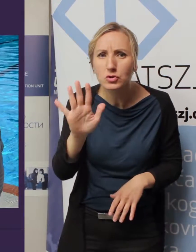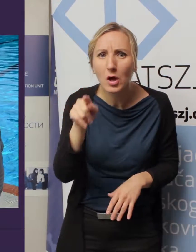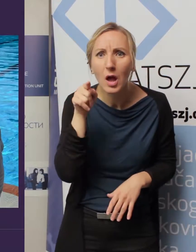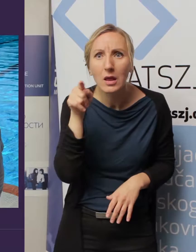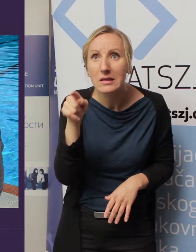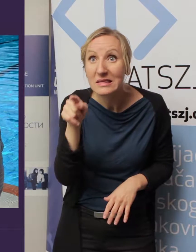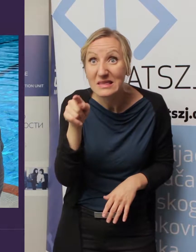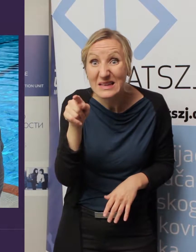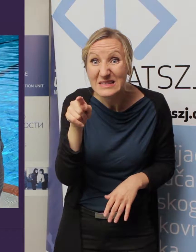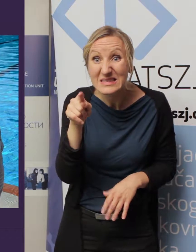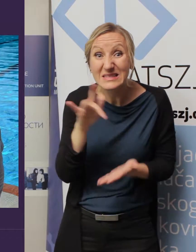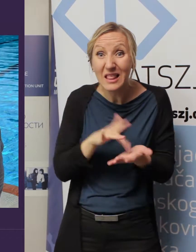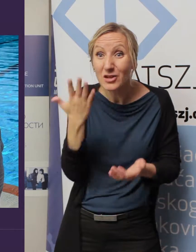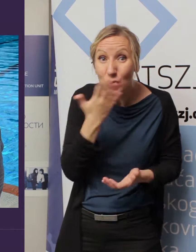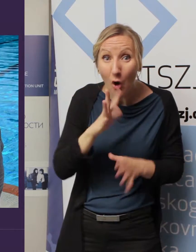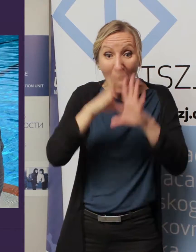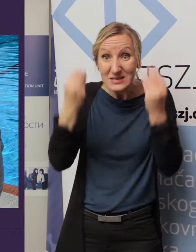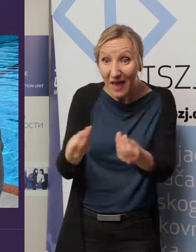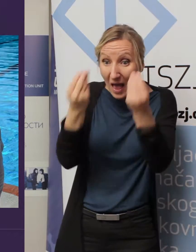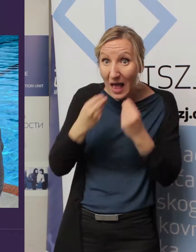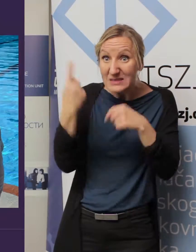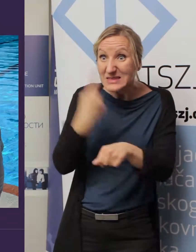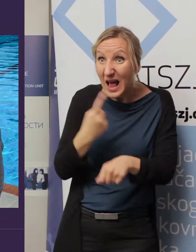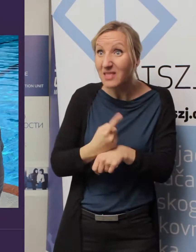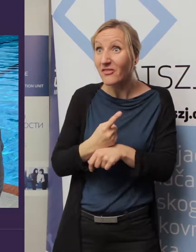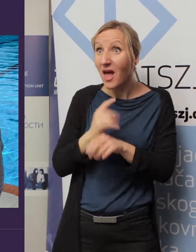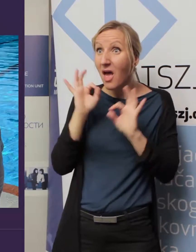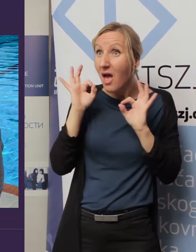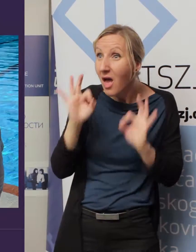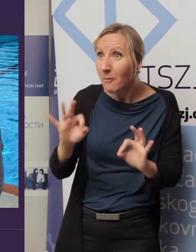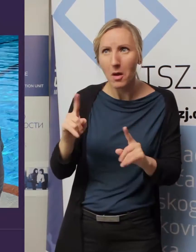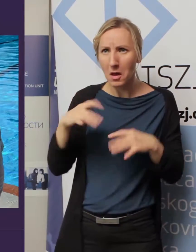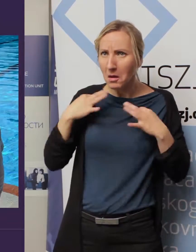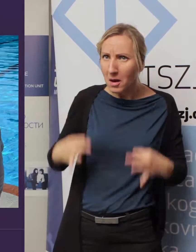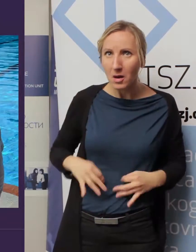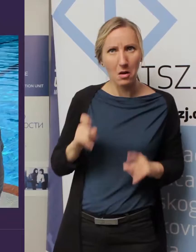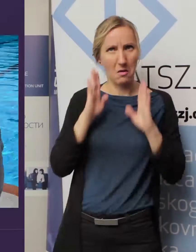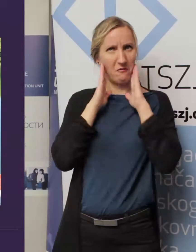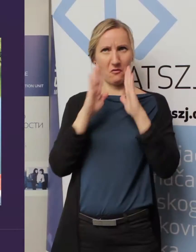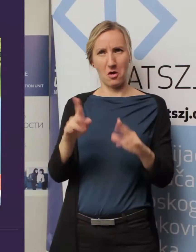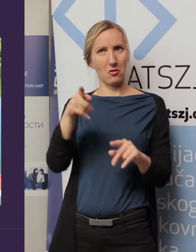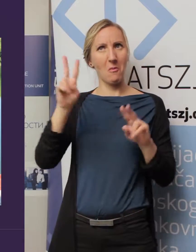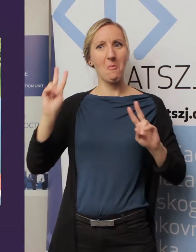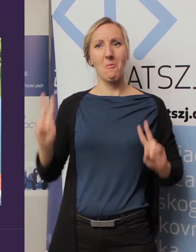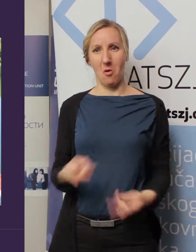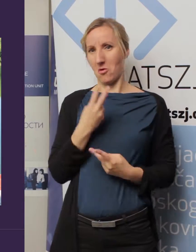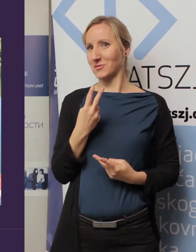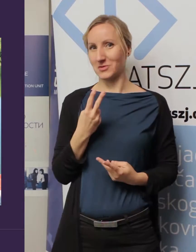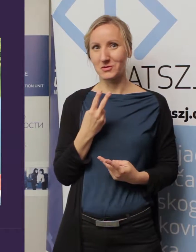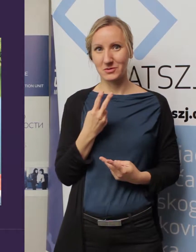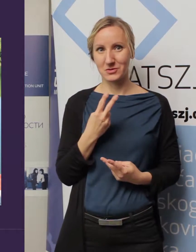rekla čekaj, ti si 3. srednji i sve ovo si mi pričala sat vremena. Prosto nije mogla da veruje da mi to zaista